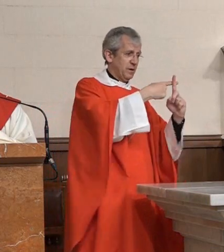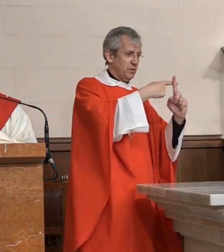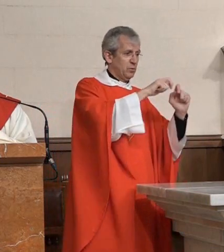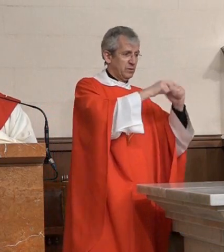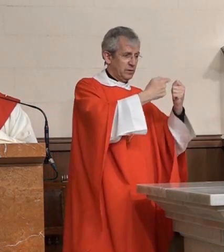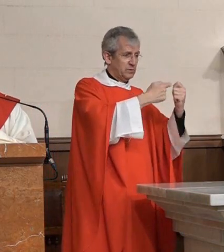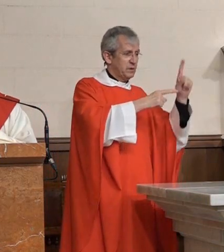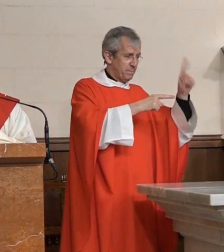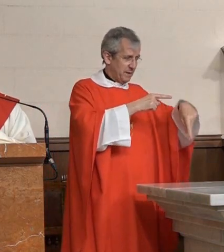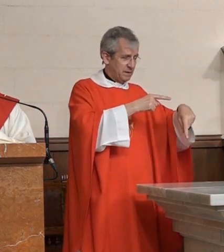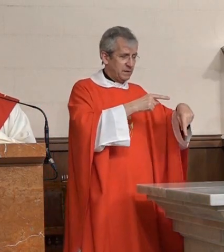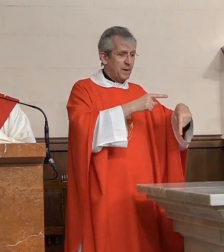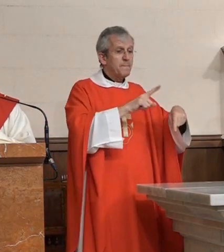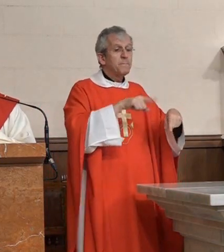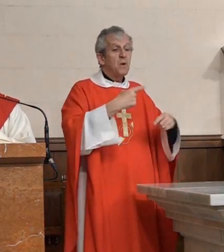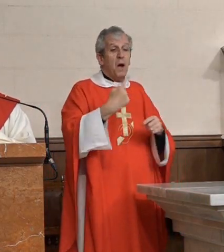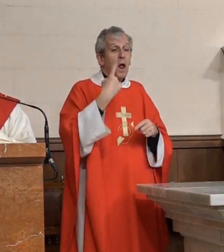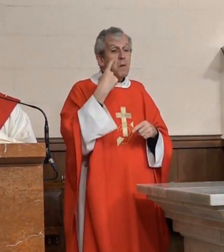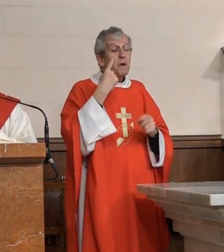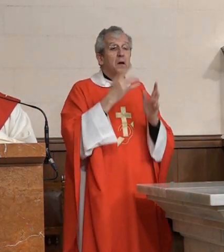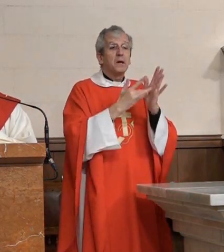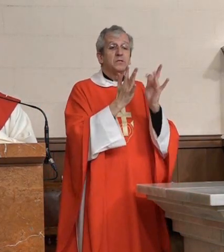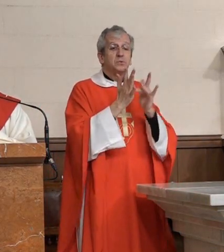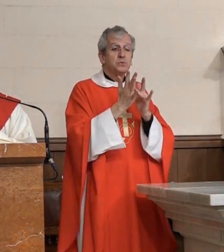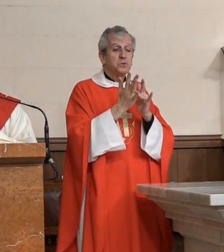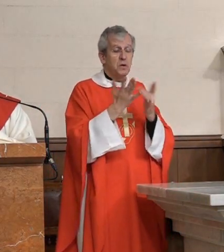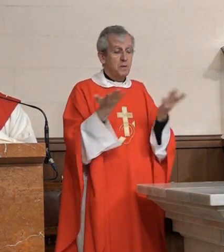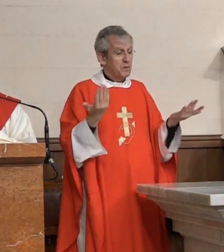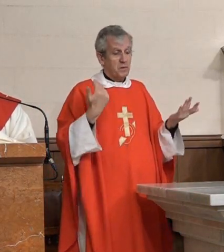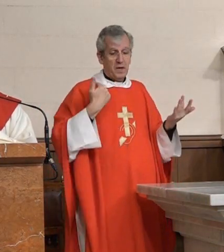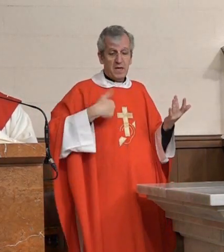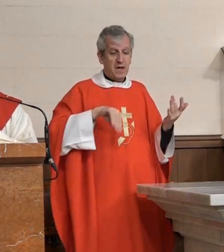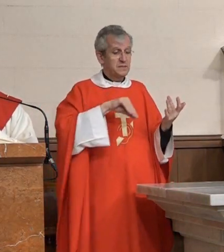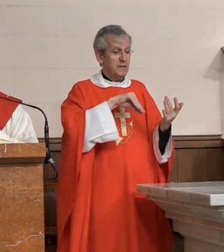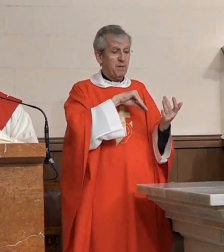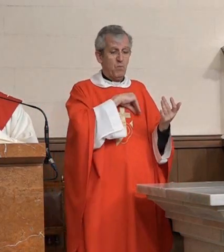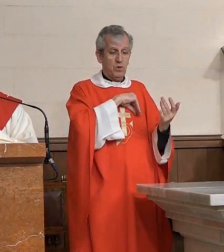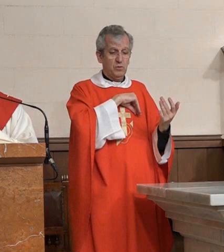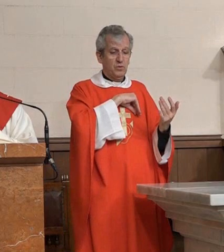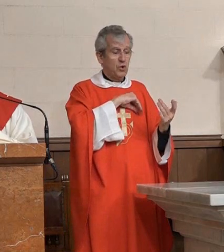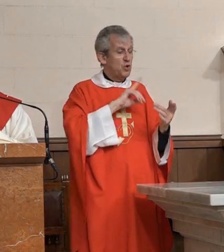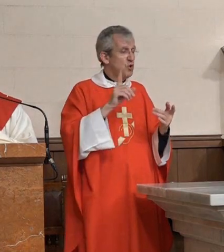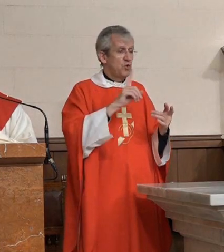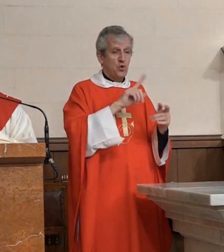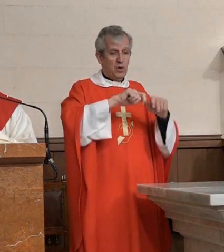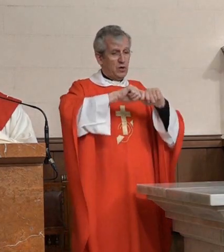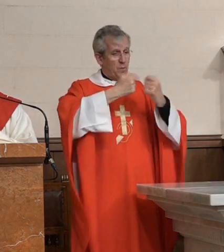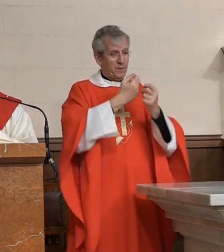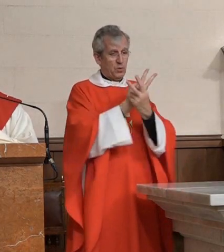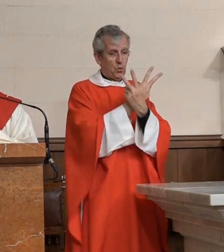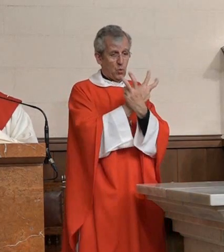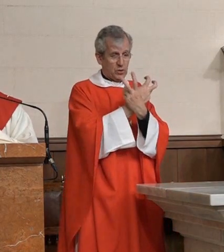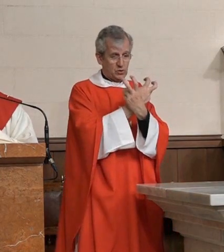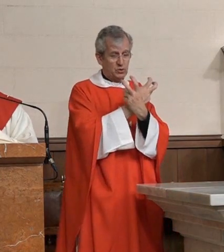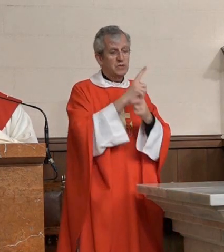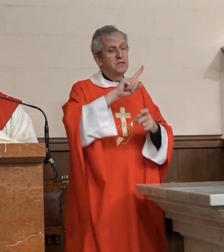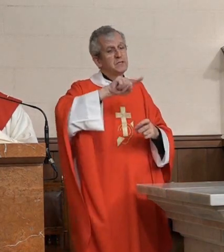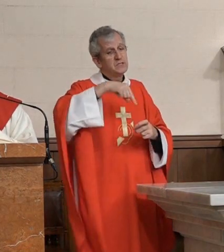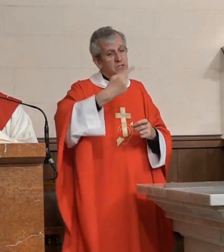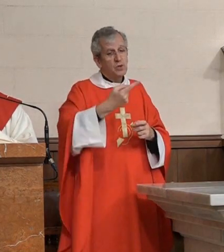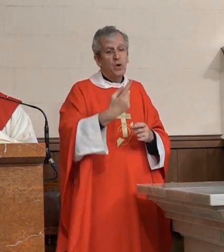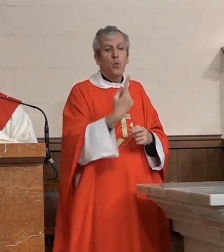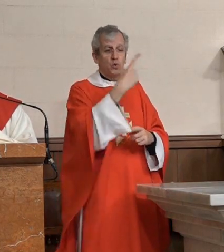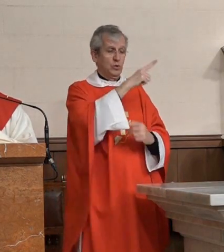él. Pero al llegar a Jesús, viendo que ya había muerto, no le quebraron las piernas, sino que uno